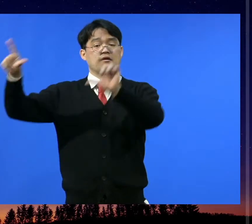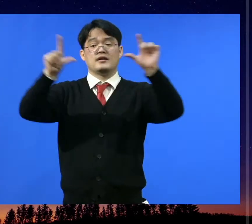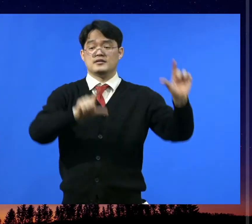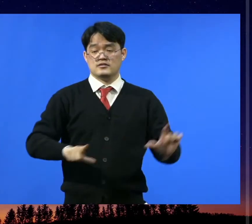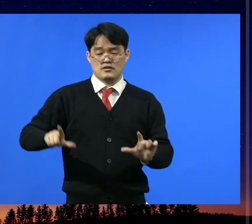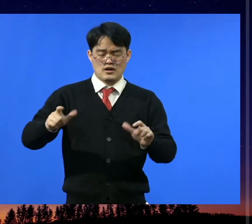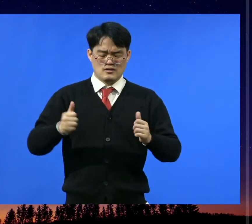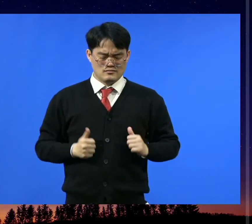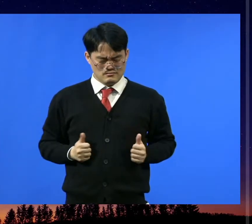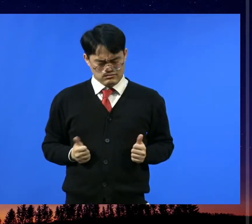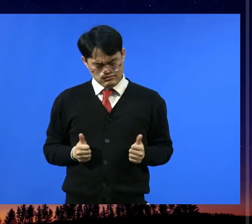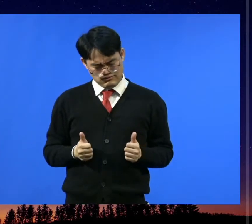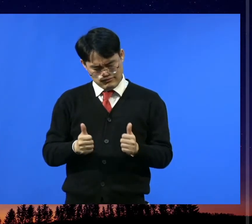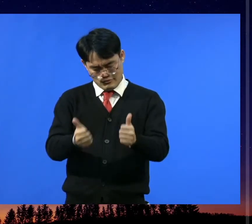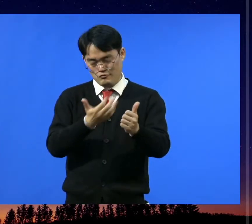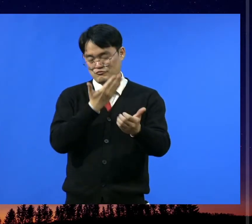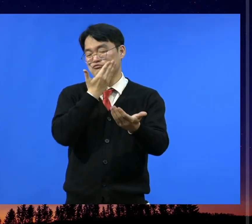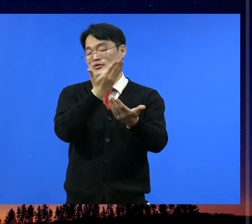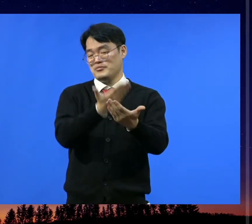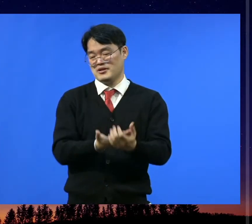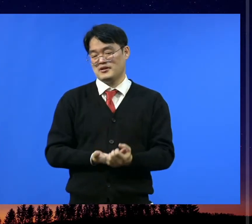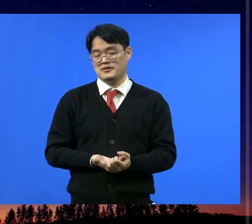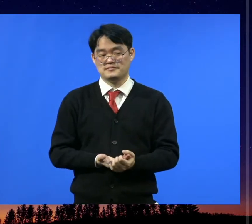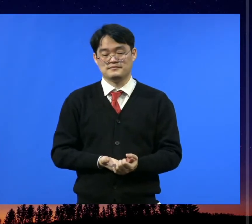성실성이 중요합니다. 성실성.